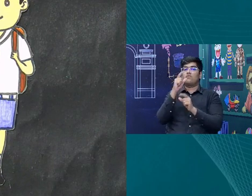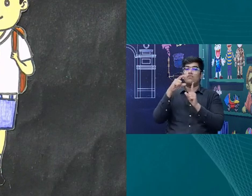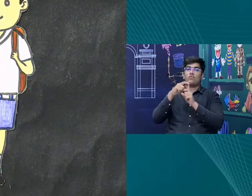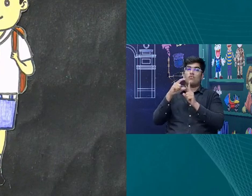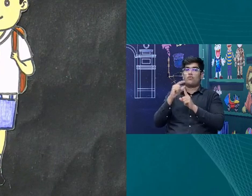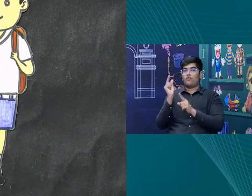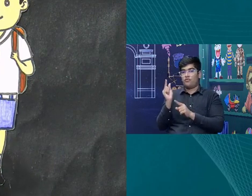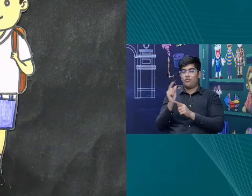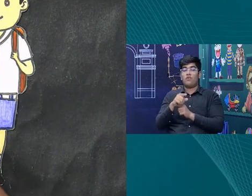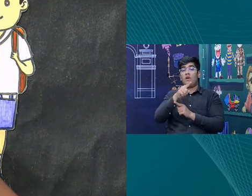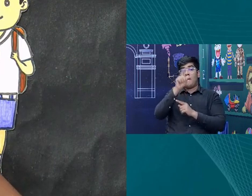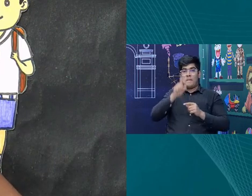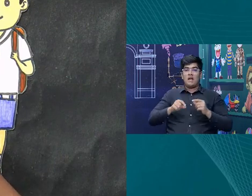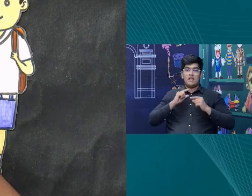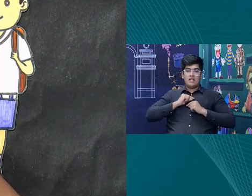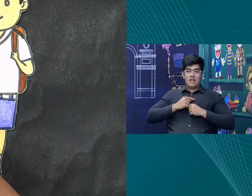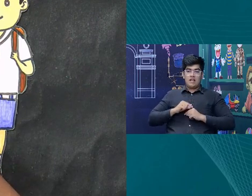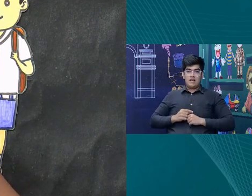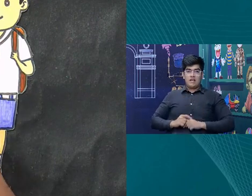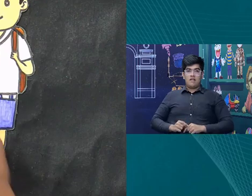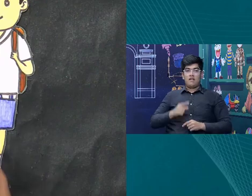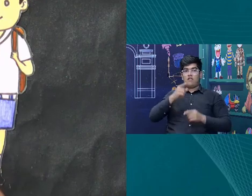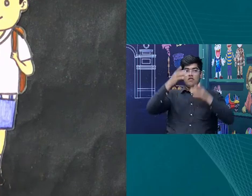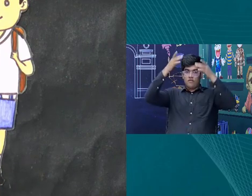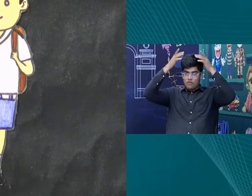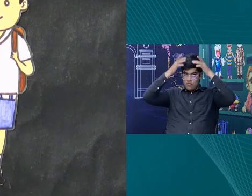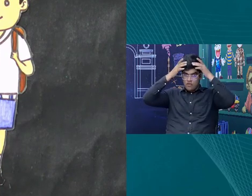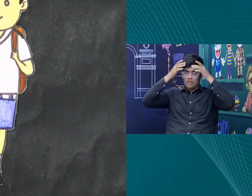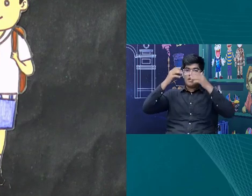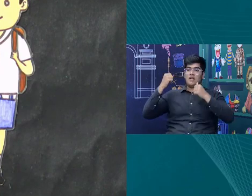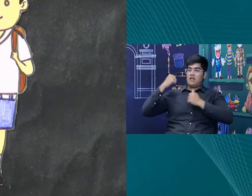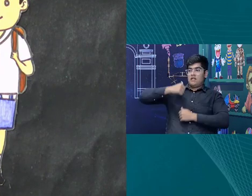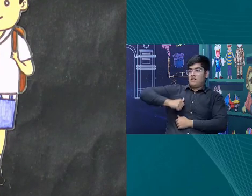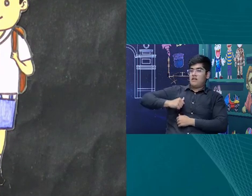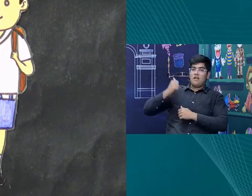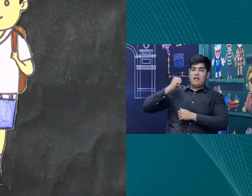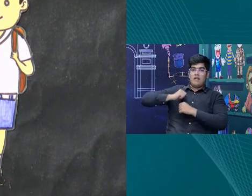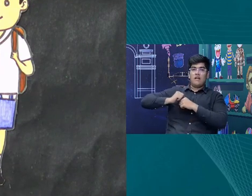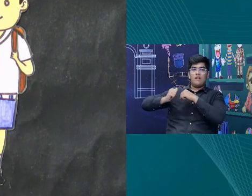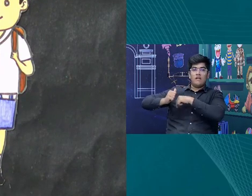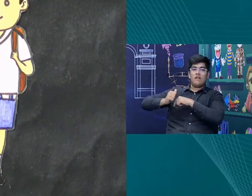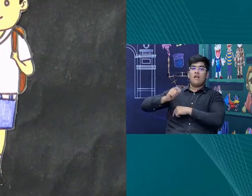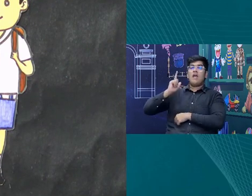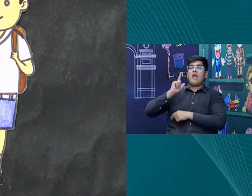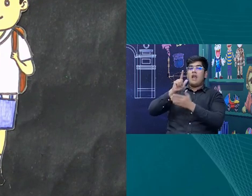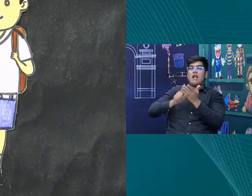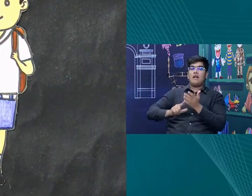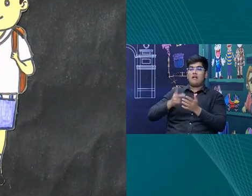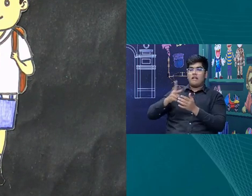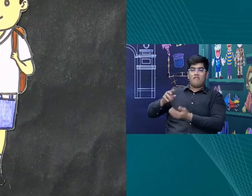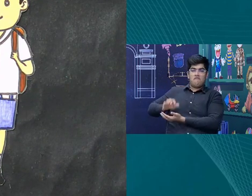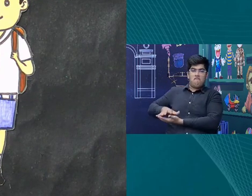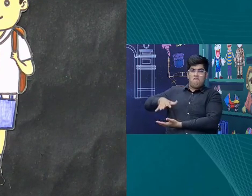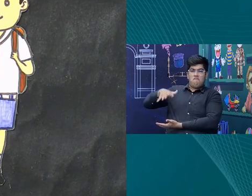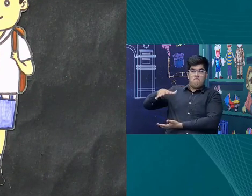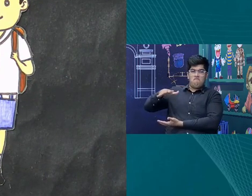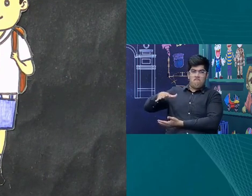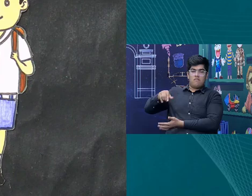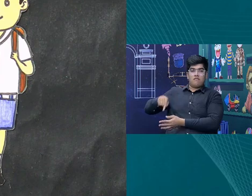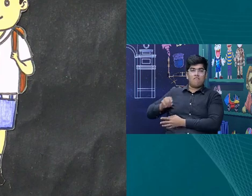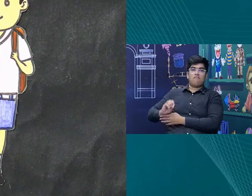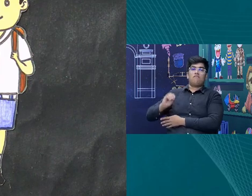वर्दी पहनता है उनके पास एक टोपी होती है और एक थैला होता है और साथ में धेर सारे पत्र भी होते हैं